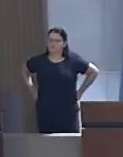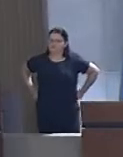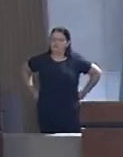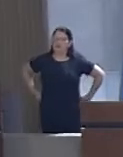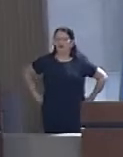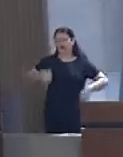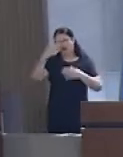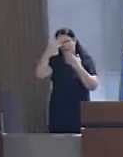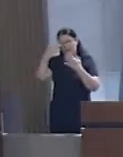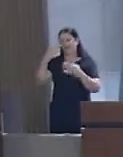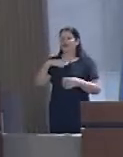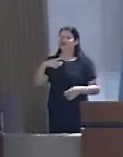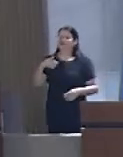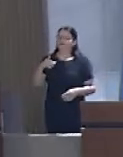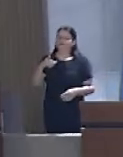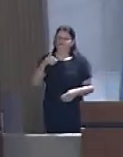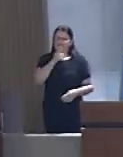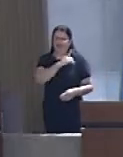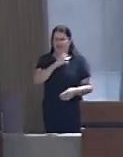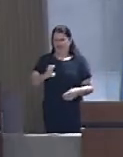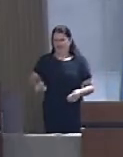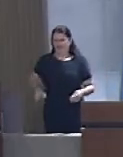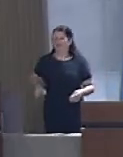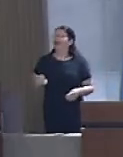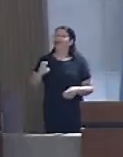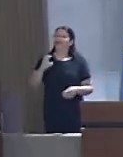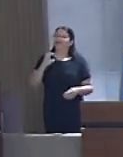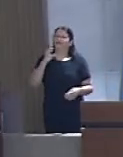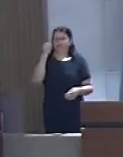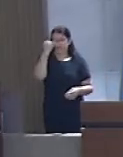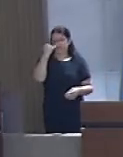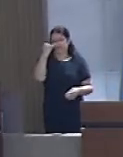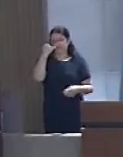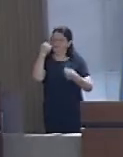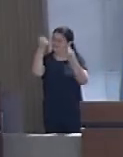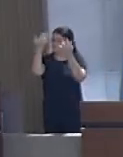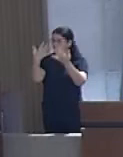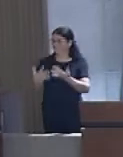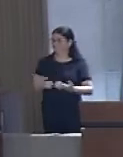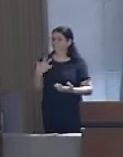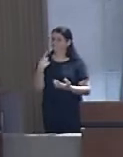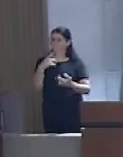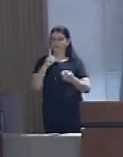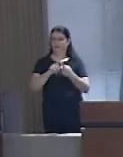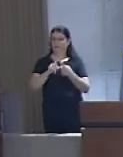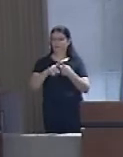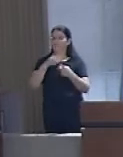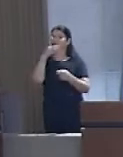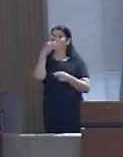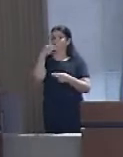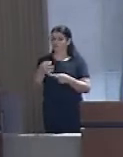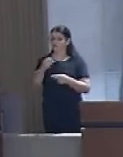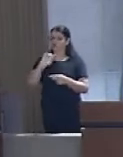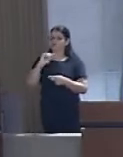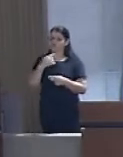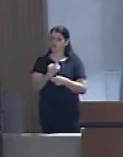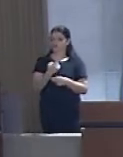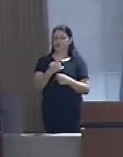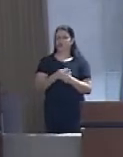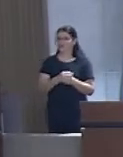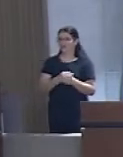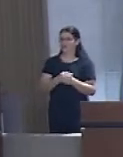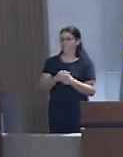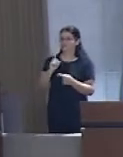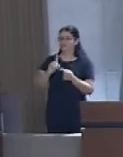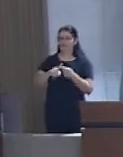Obrigado, deputado Isaltino, pelas suas palavras e também pelas sugestões que a gente está,